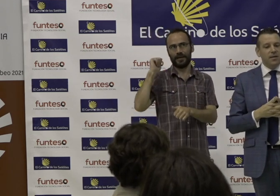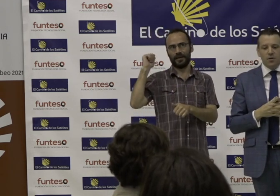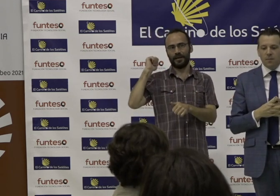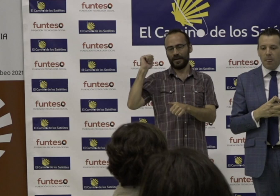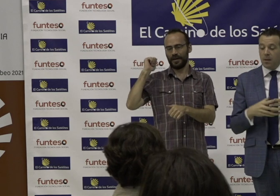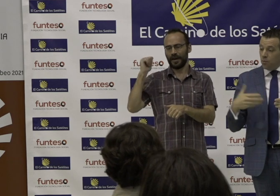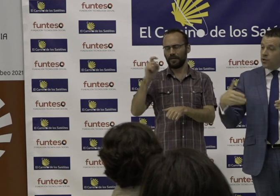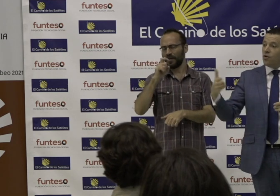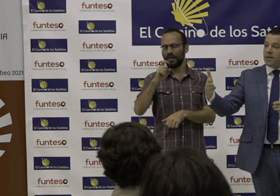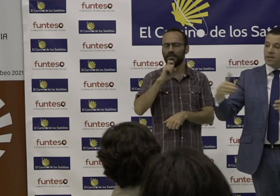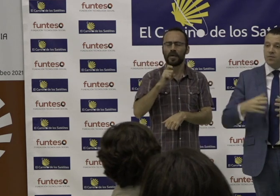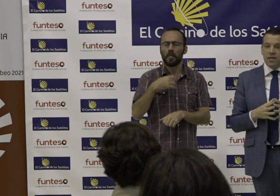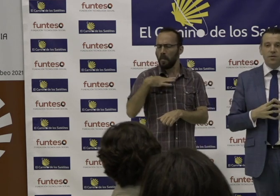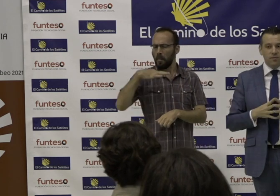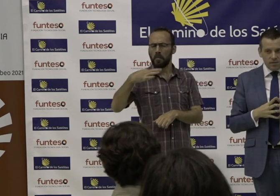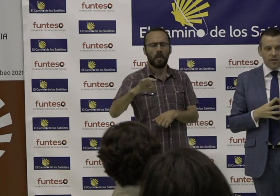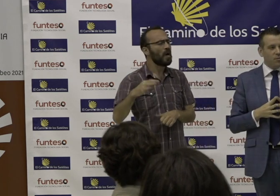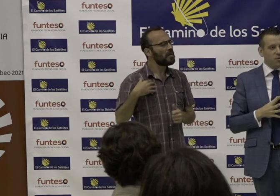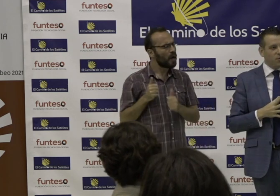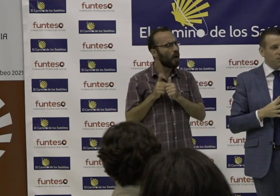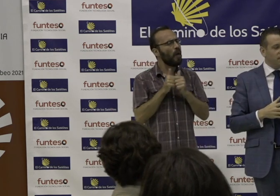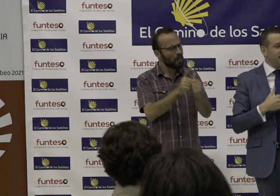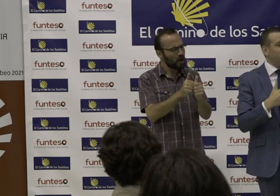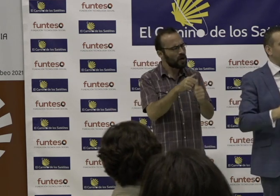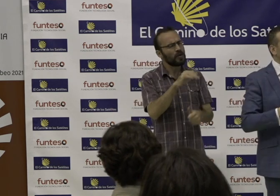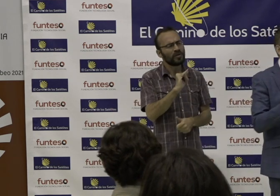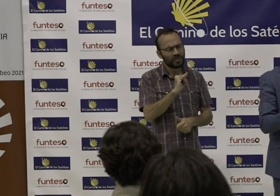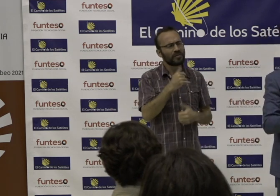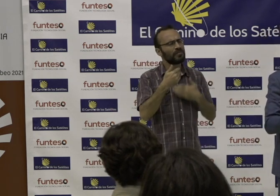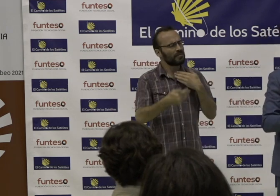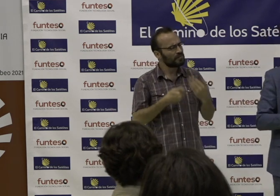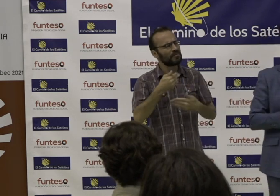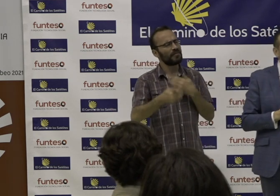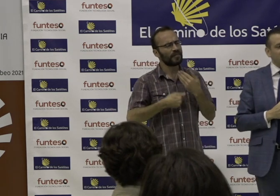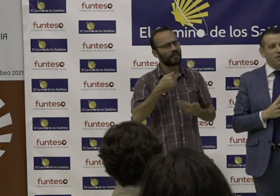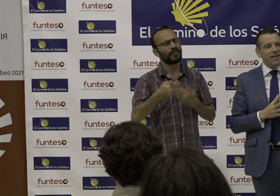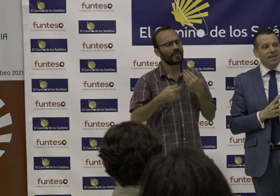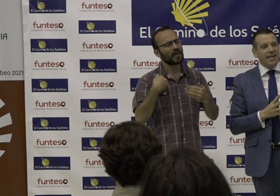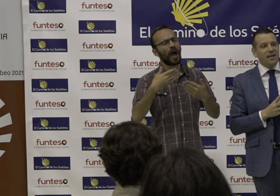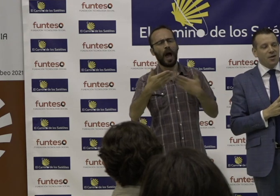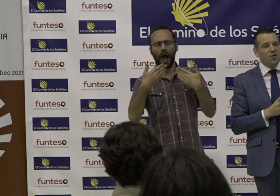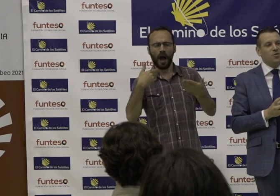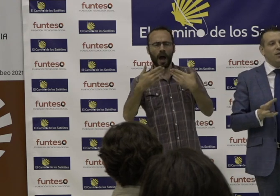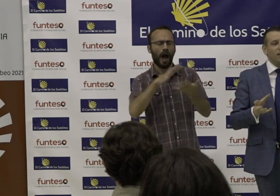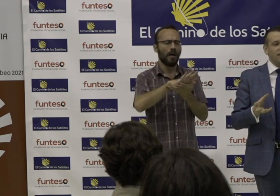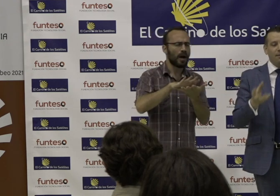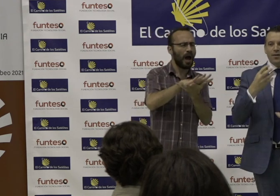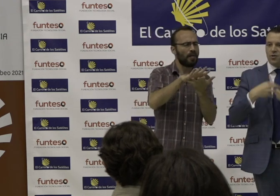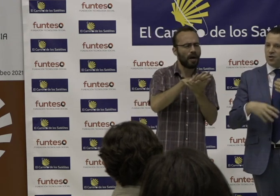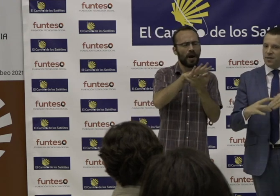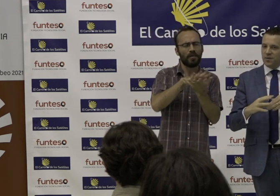y me dijo, ¿puedo acompañarte un rato? Claro, por supuesto. Y empezamos a hablar. Y esta persona enredó los